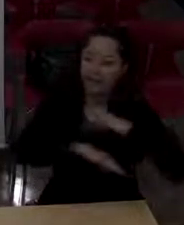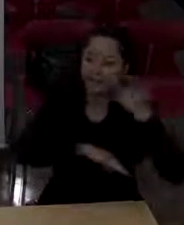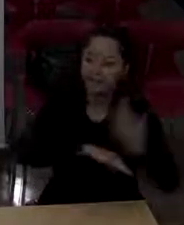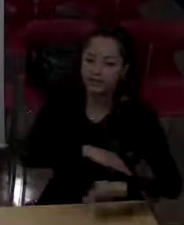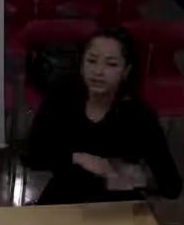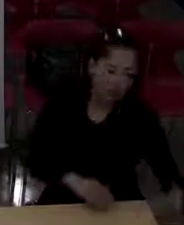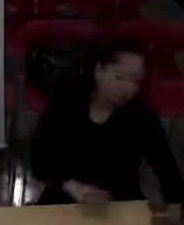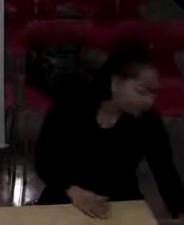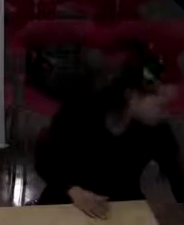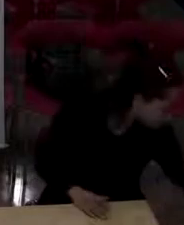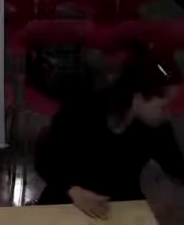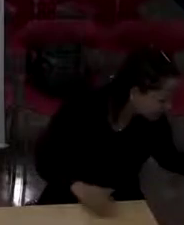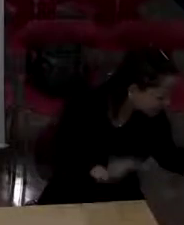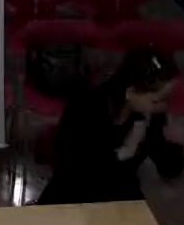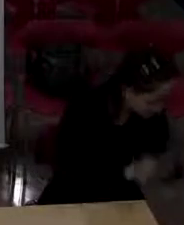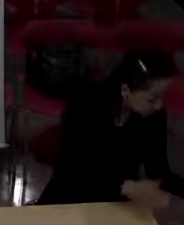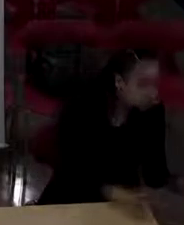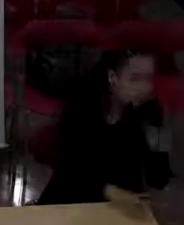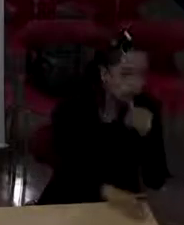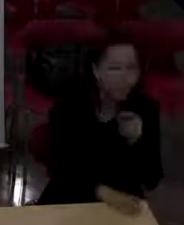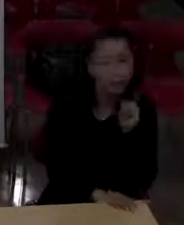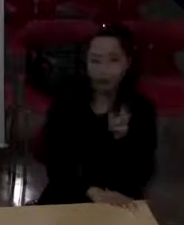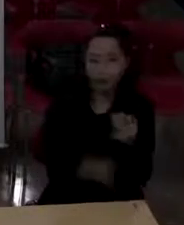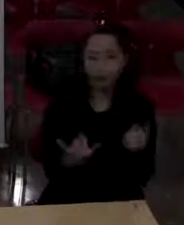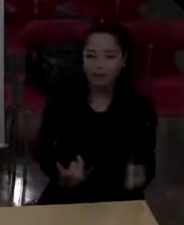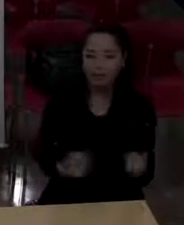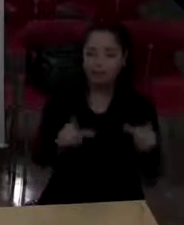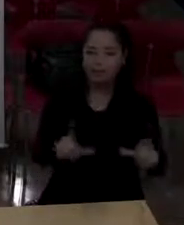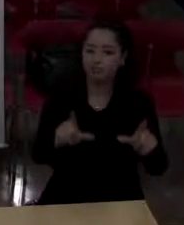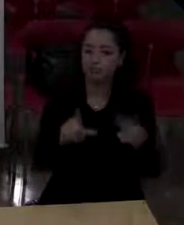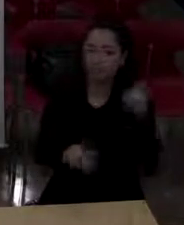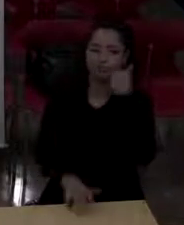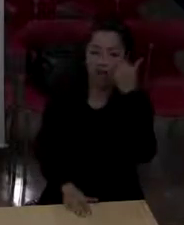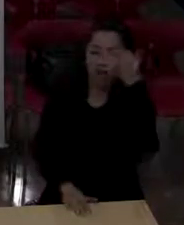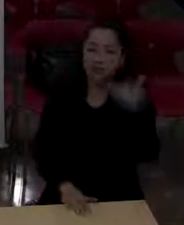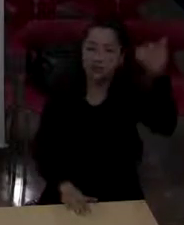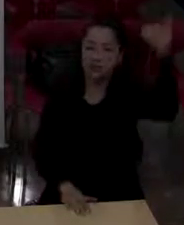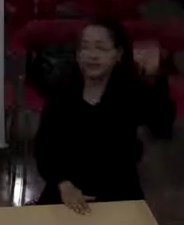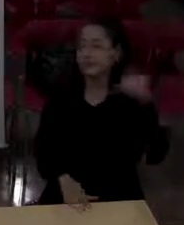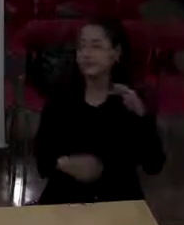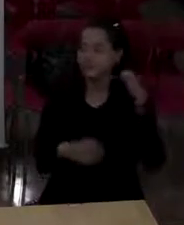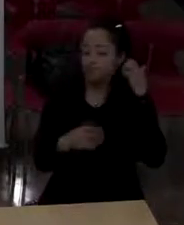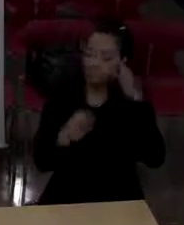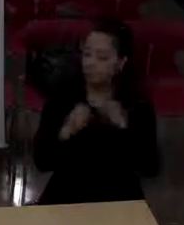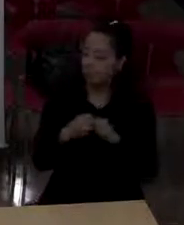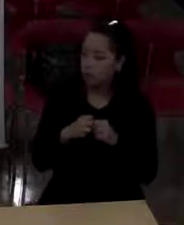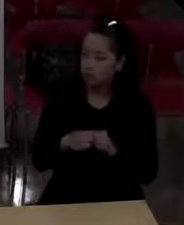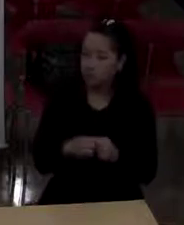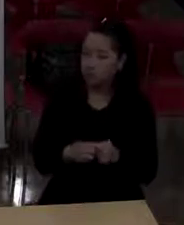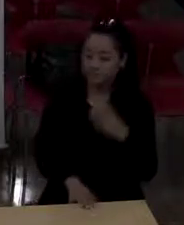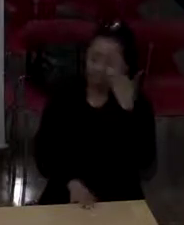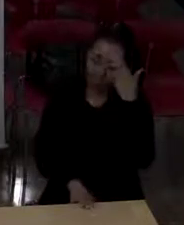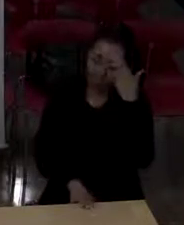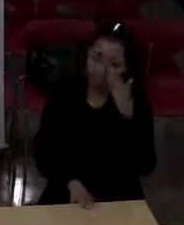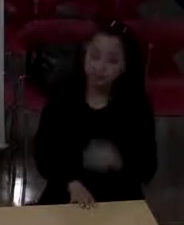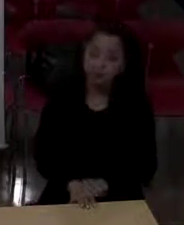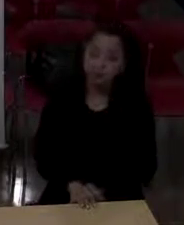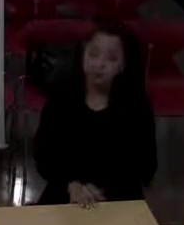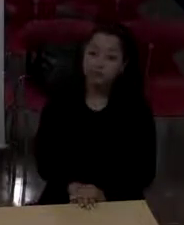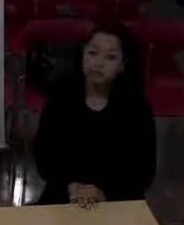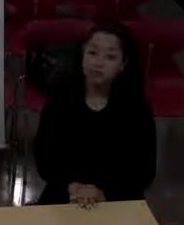educativo. Como hemos visto, pues el desarrollo y la competencia de una lengua y pues se tiene que hacer de manera temprana, pero eso pues